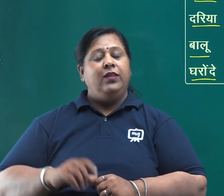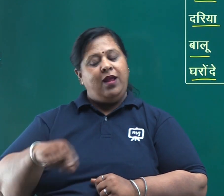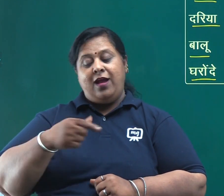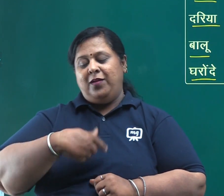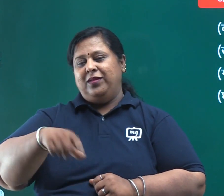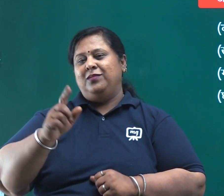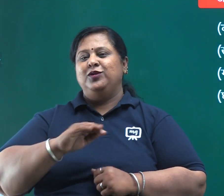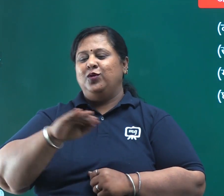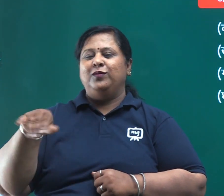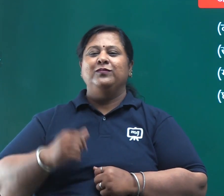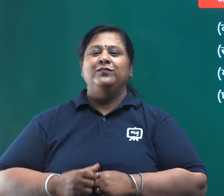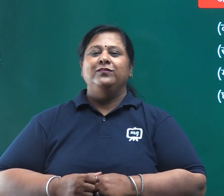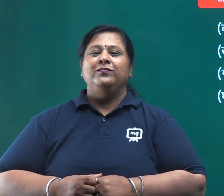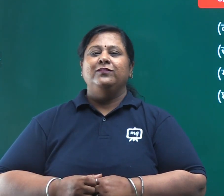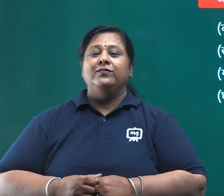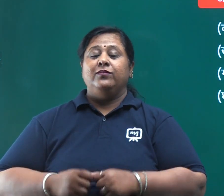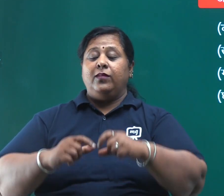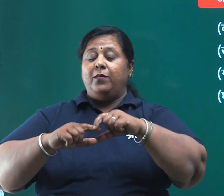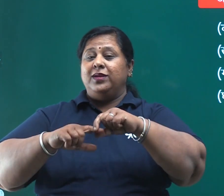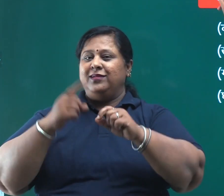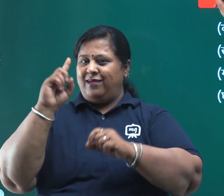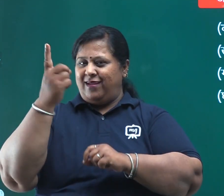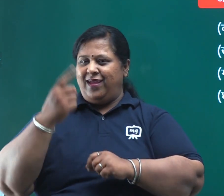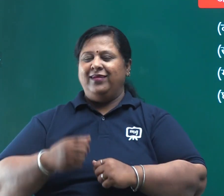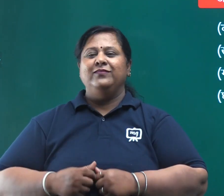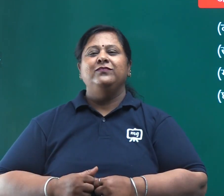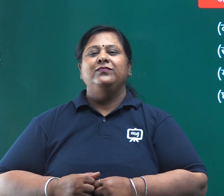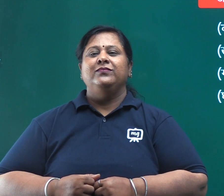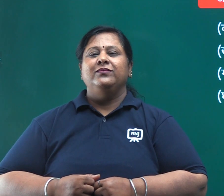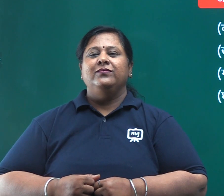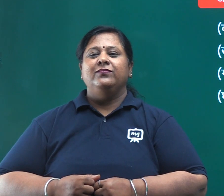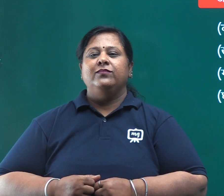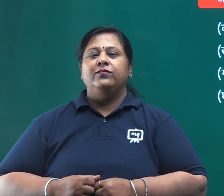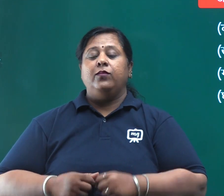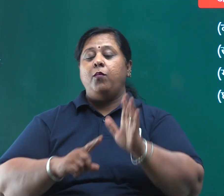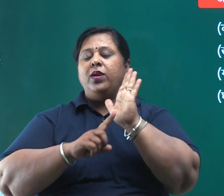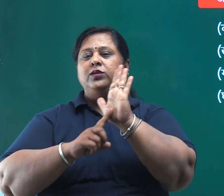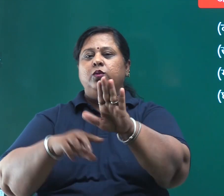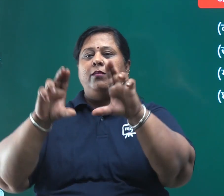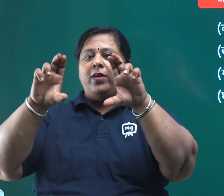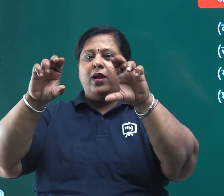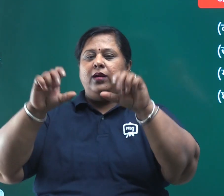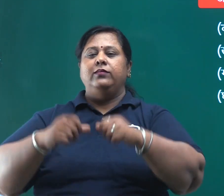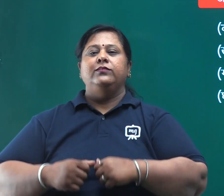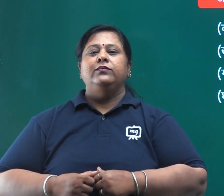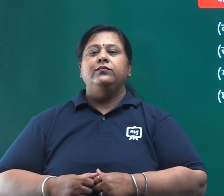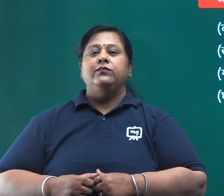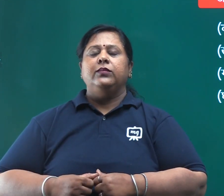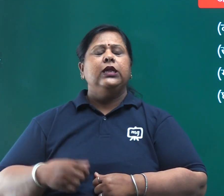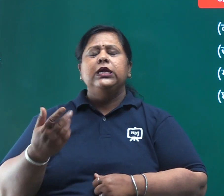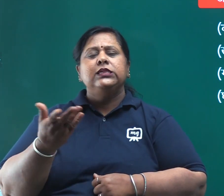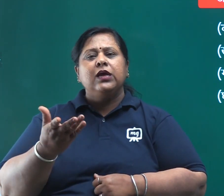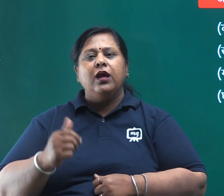आगे बढ़ते हैं बच्चों। प्रश्न संख्या 1, प्रस्तुत पाठ